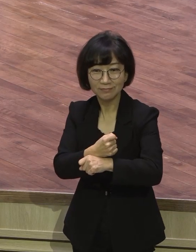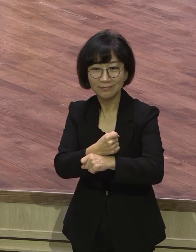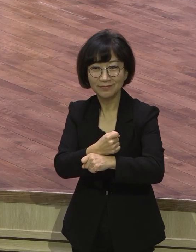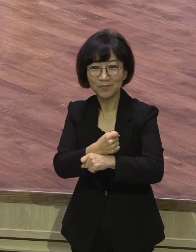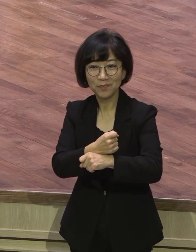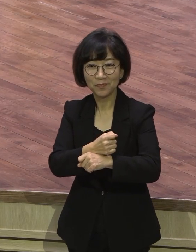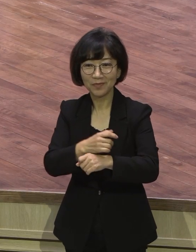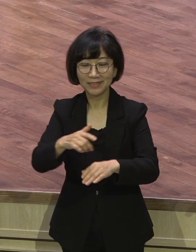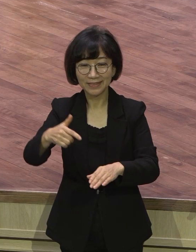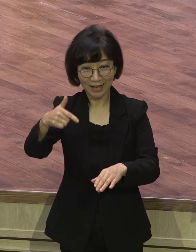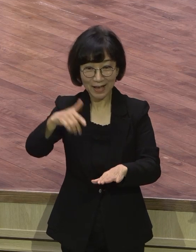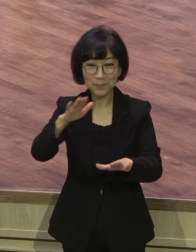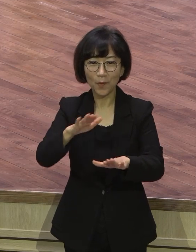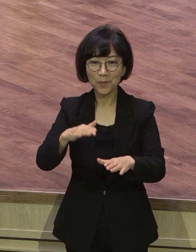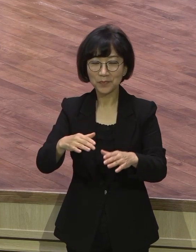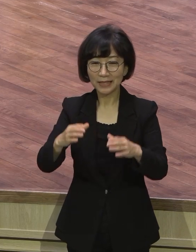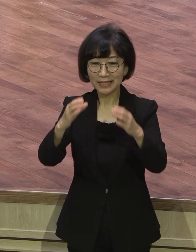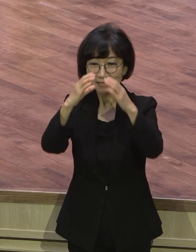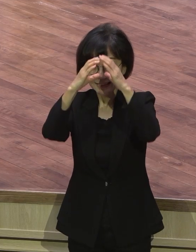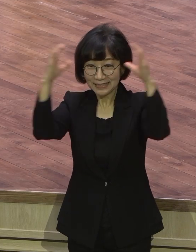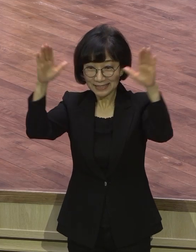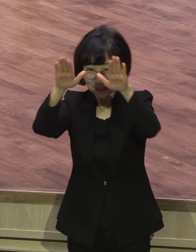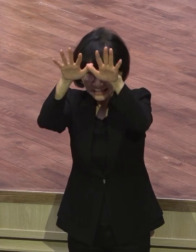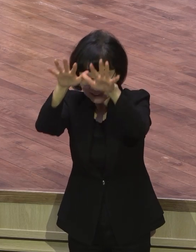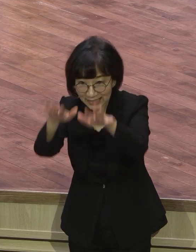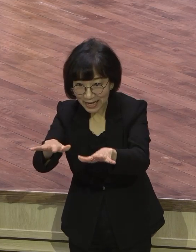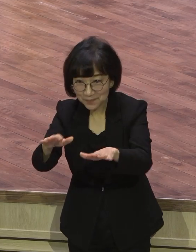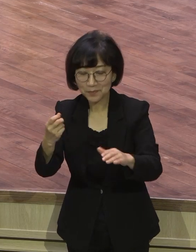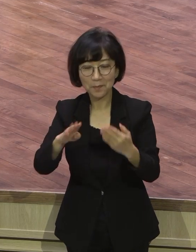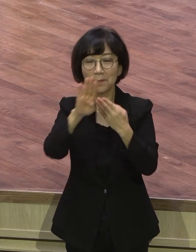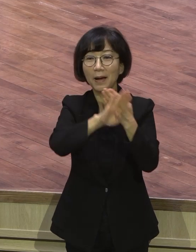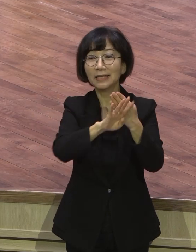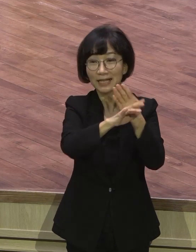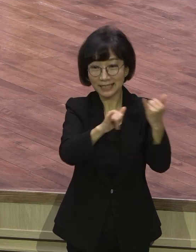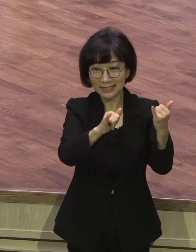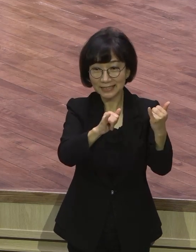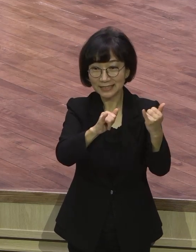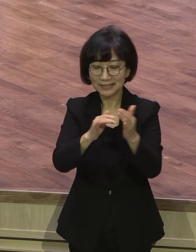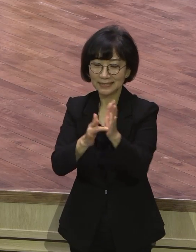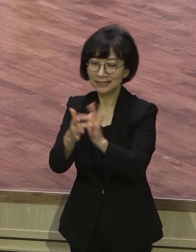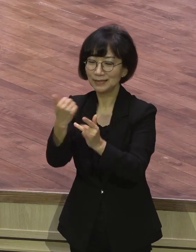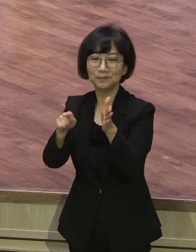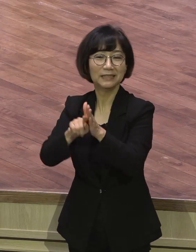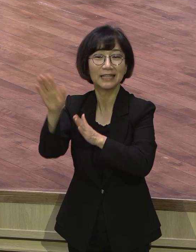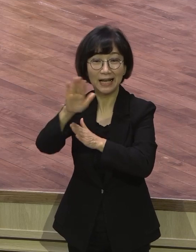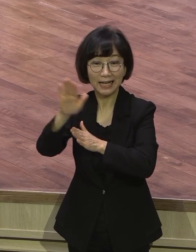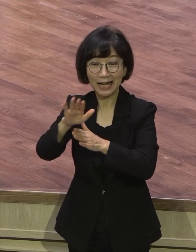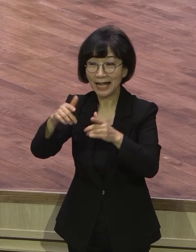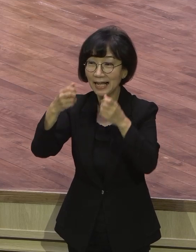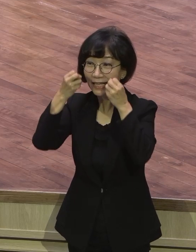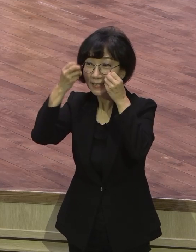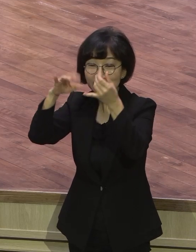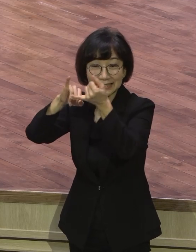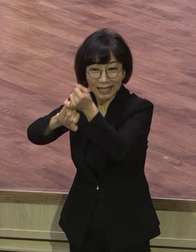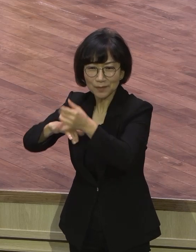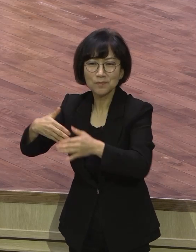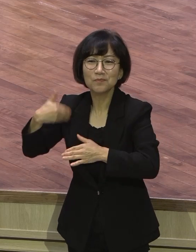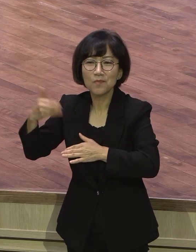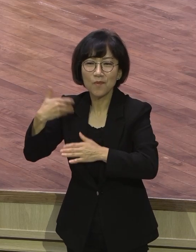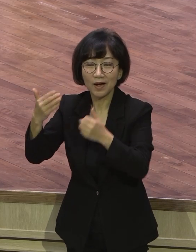이슬람들입니다. 구약, 성경, 신약이 없어요. 사람들은 다. 예수 안 믿으니까 이스라엘 사람들은